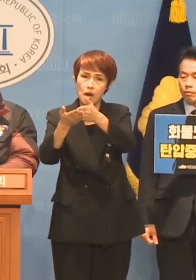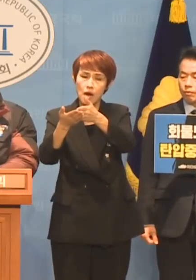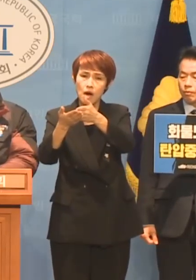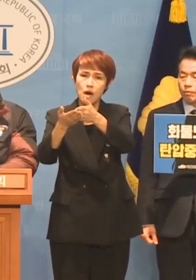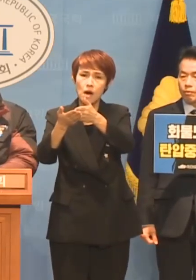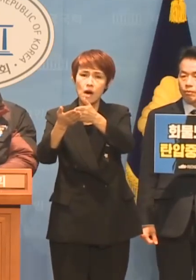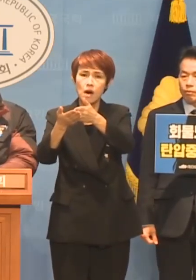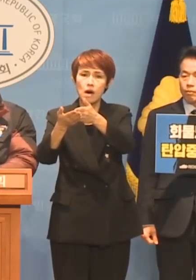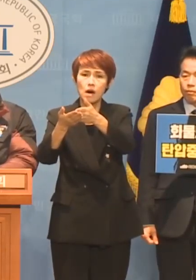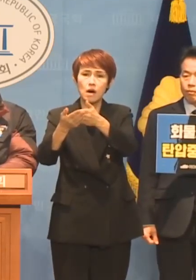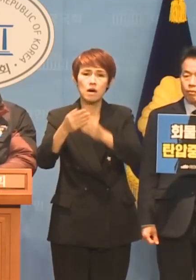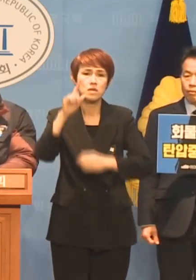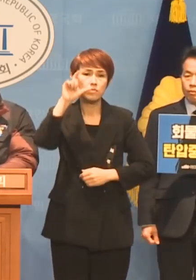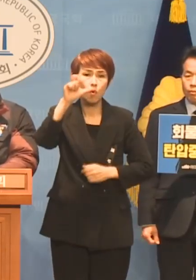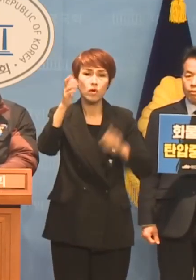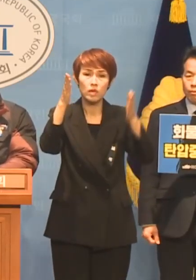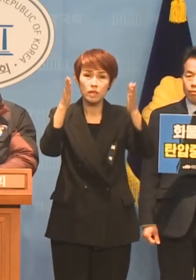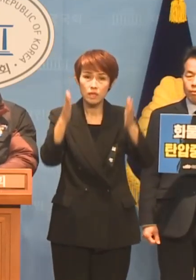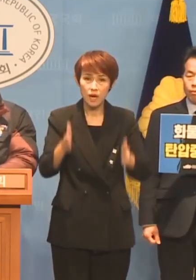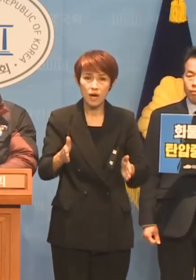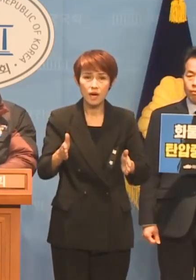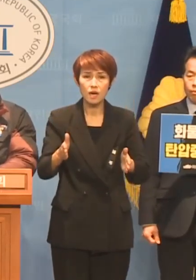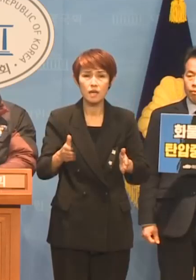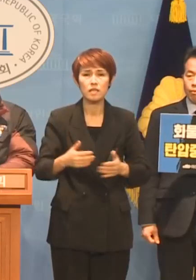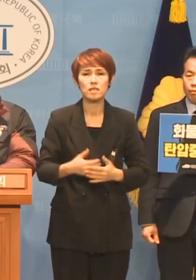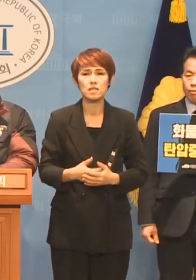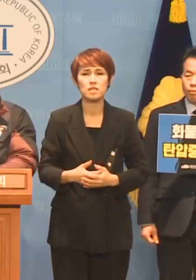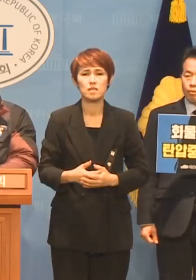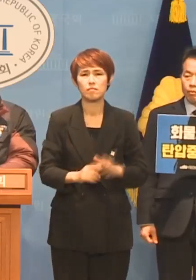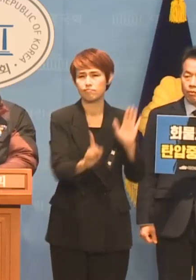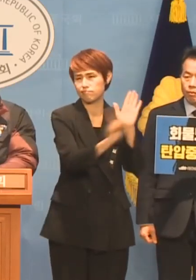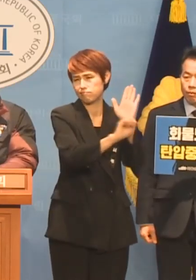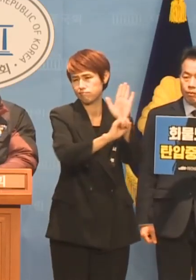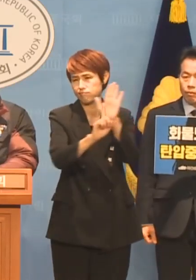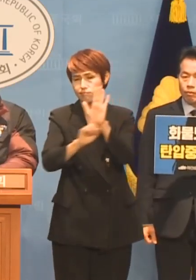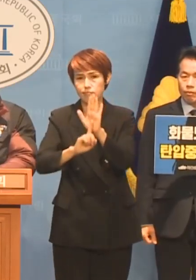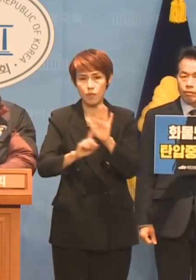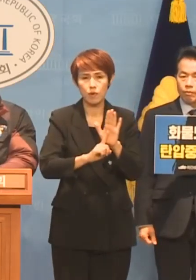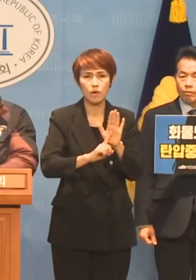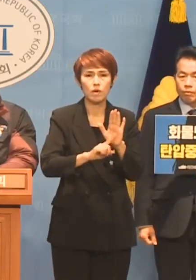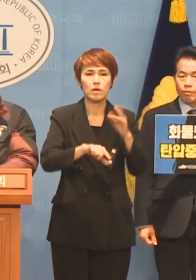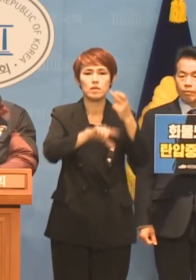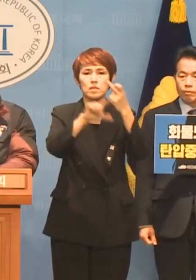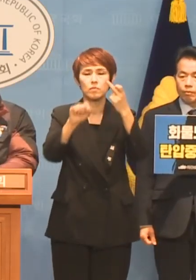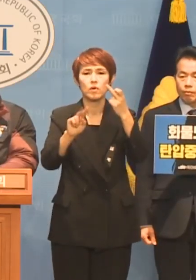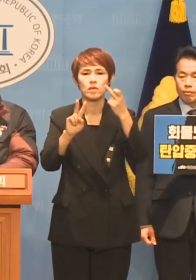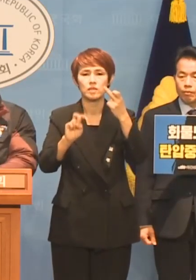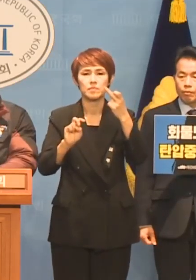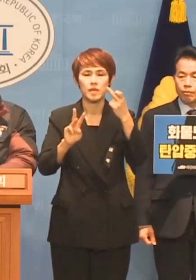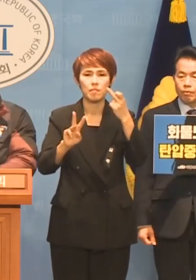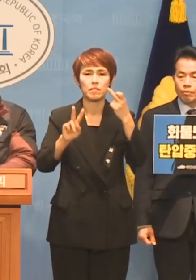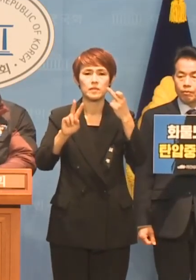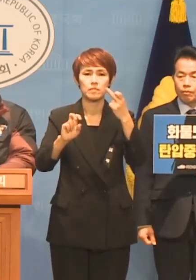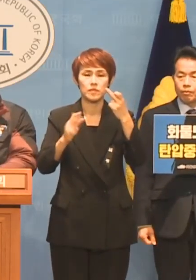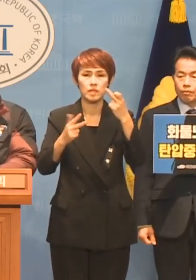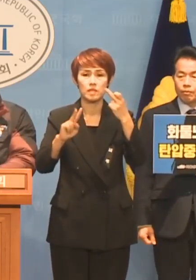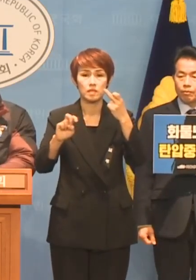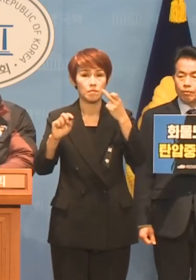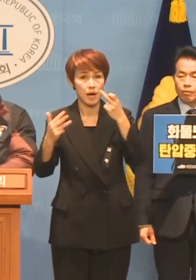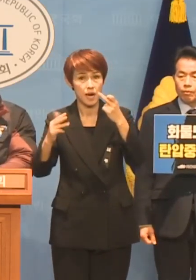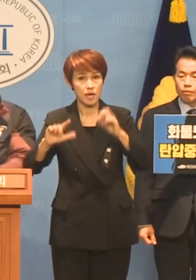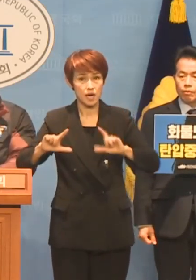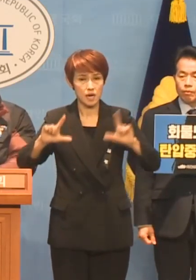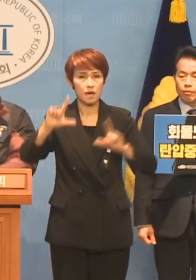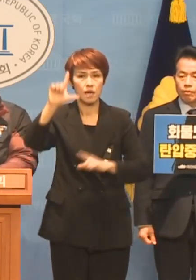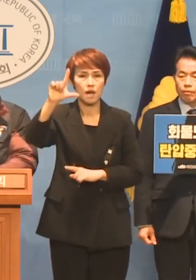앞에서 15일 동안 현재 상황을 공유하고 홍보한 결과 지난 12월 23일, 27일, 28일